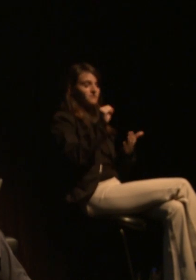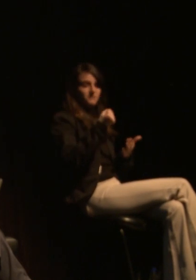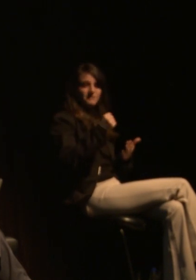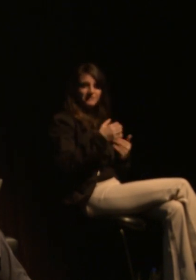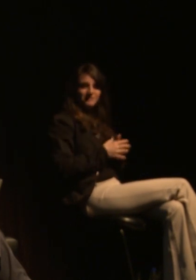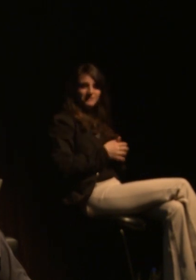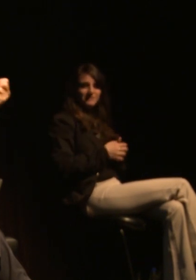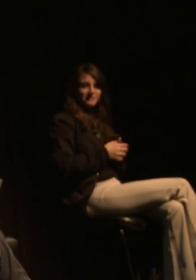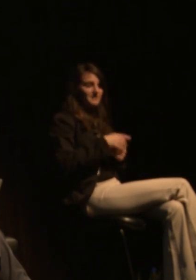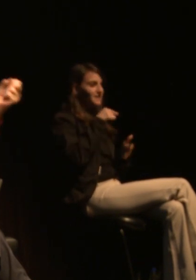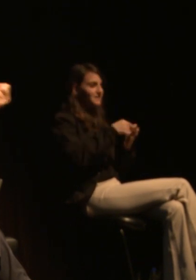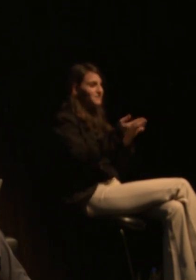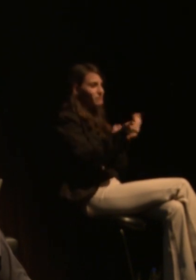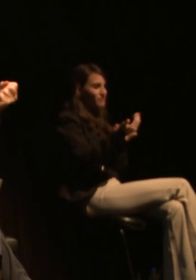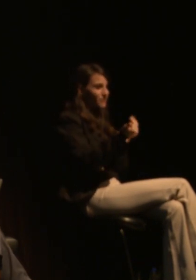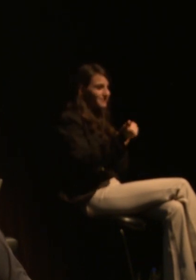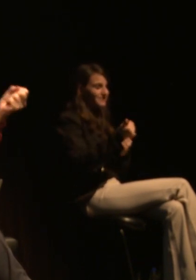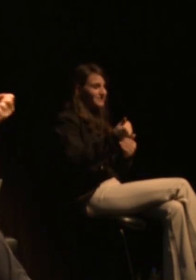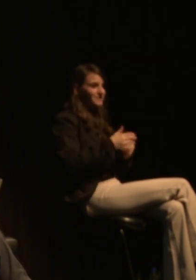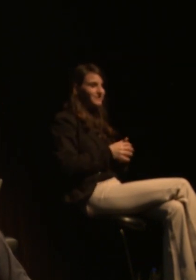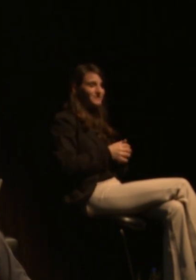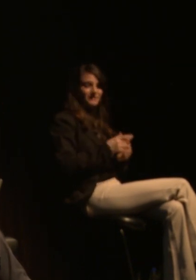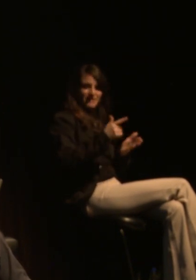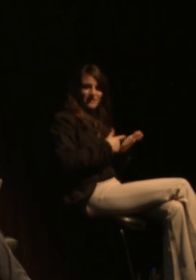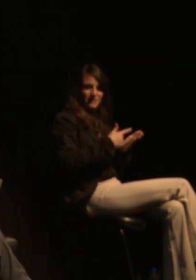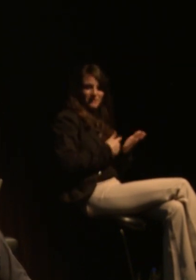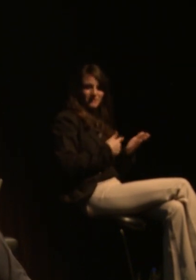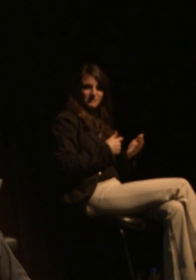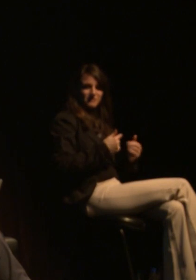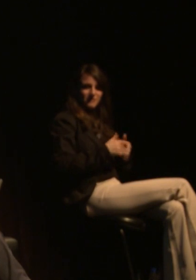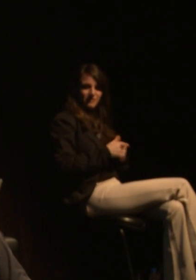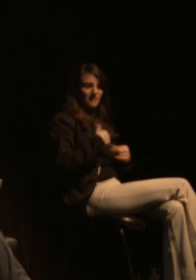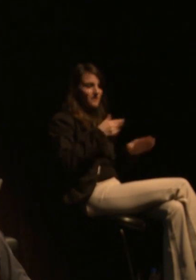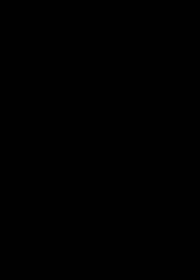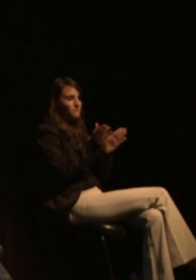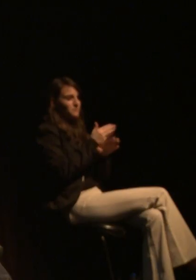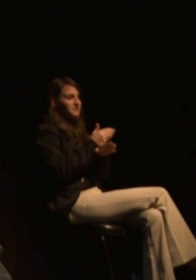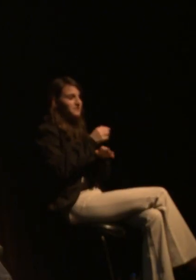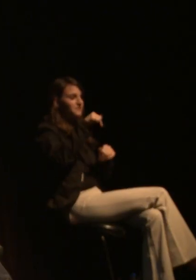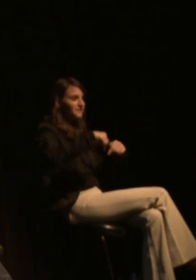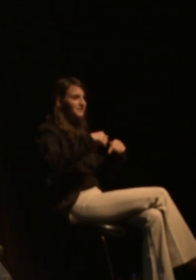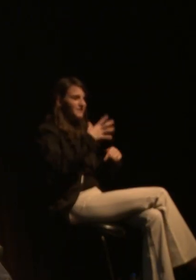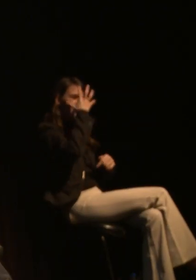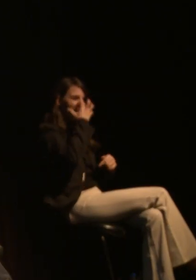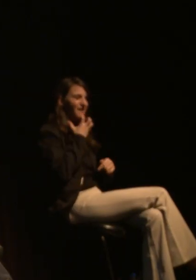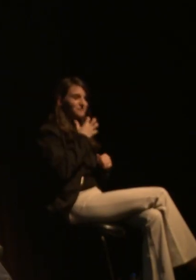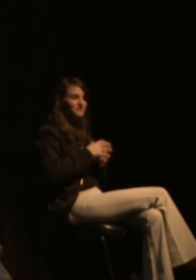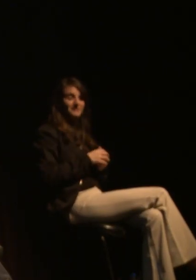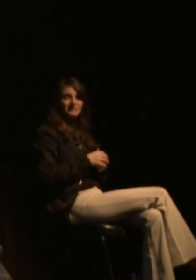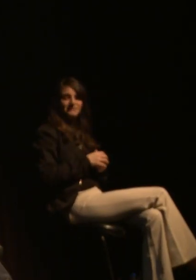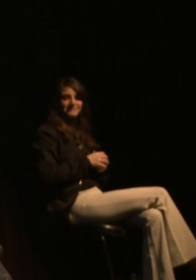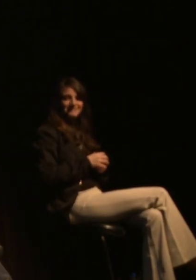puta merda, essa mocinha de Paris escreveu esse puta livro e eu aqui perdido em Araraquara, com raiva de Araraquara